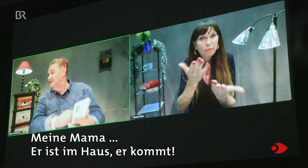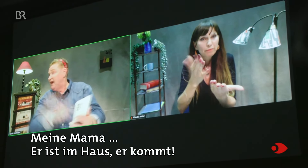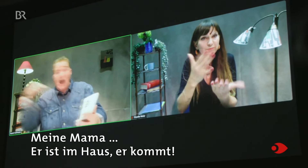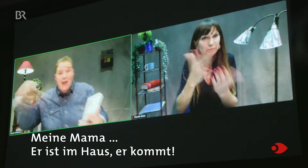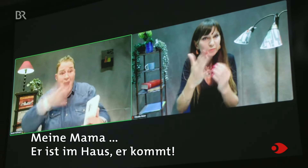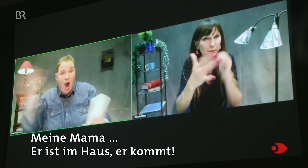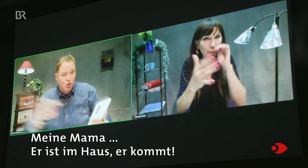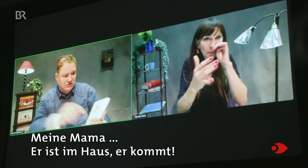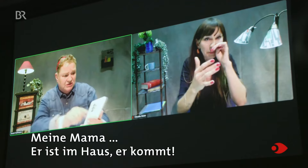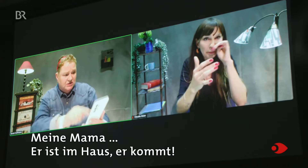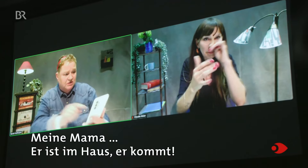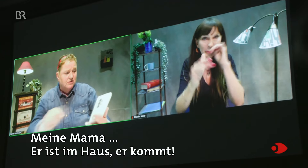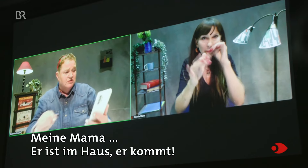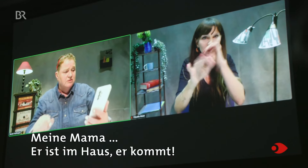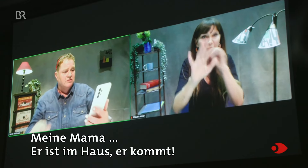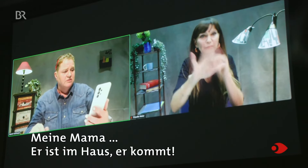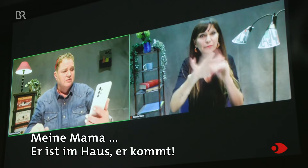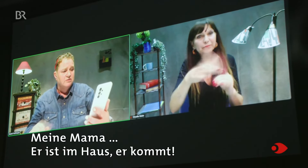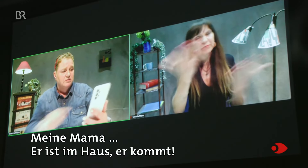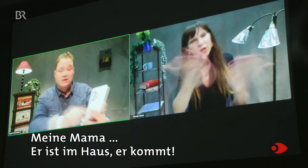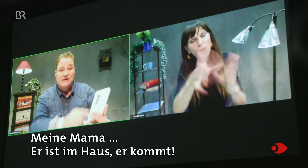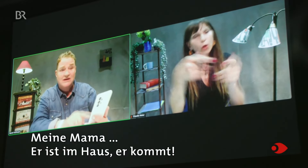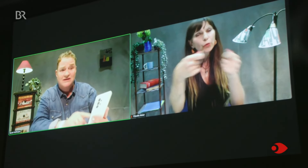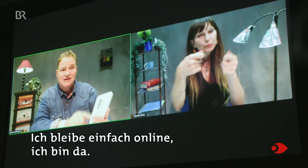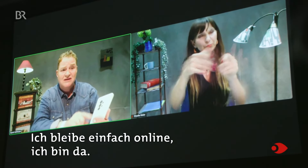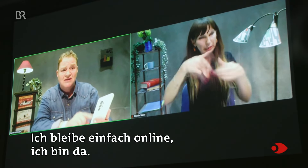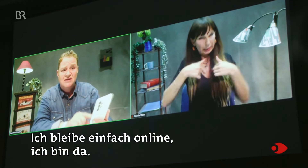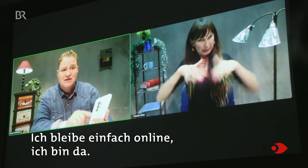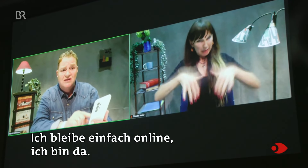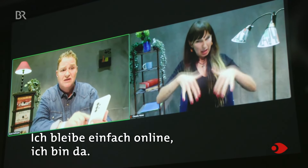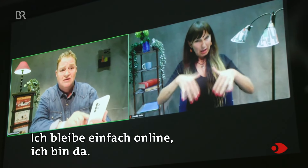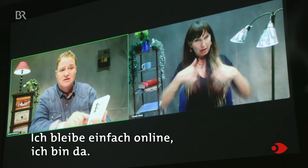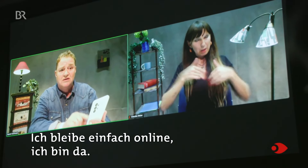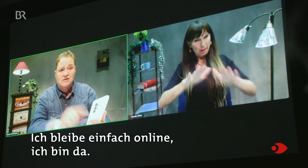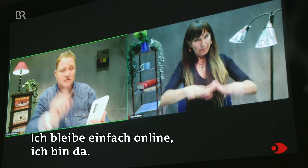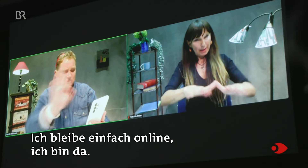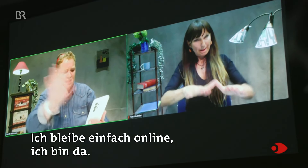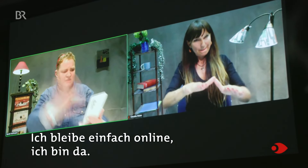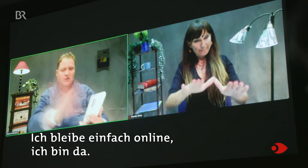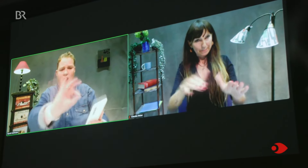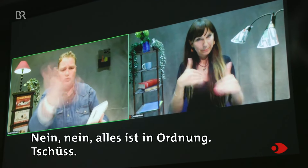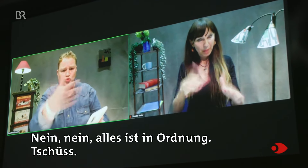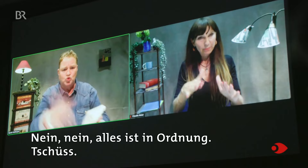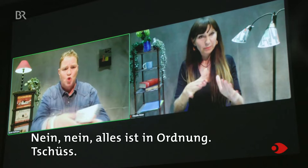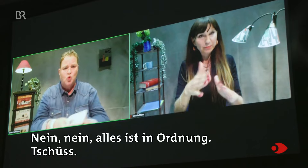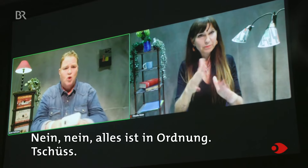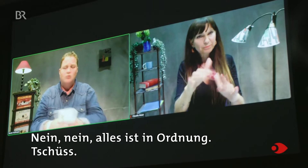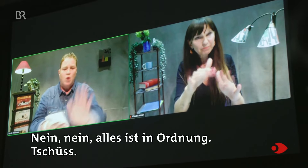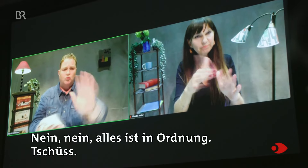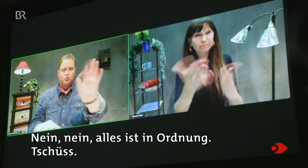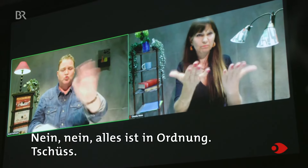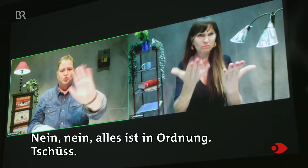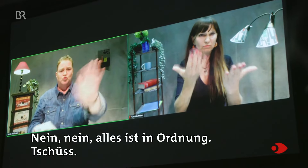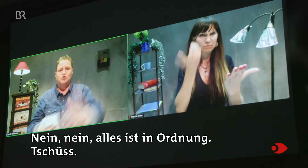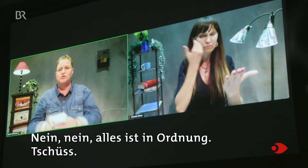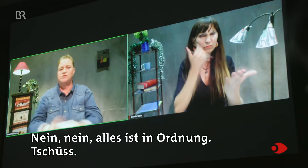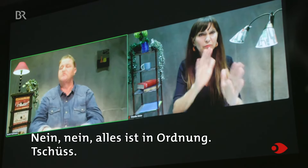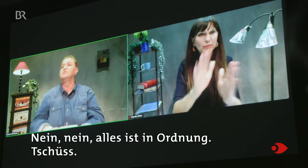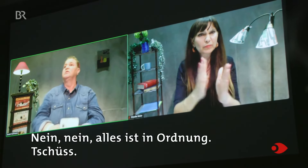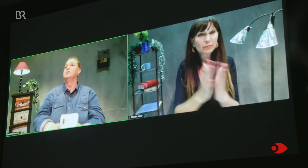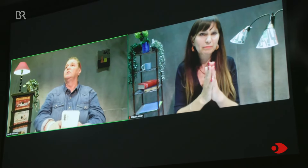Mama? Er ist im Haus, er kommt. Ich bleibe einfach online. Ich bin da. Nein, nein, nein. Alles in Ordnung.